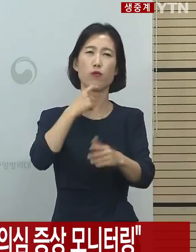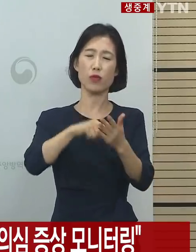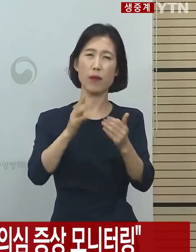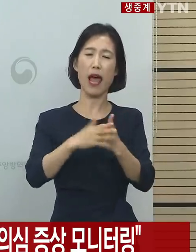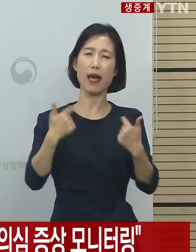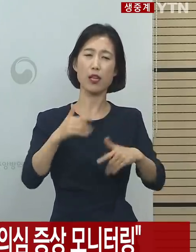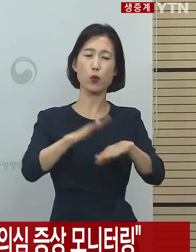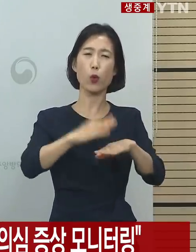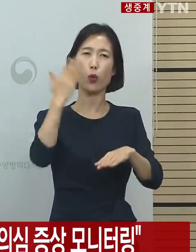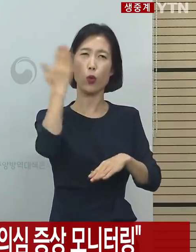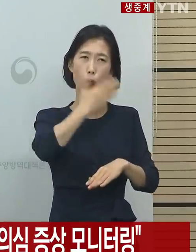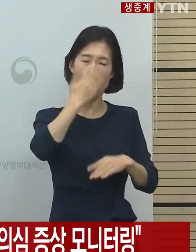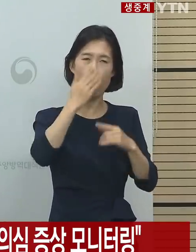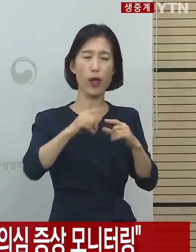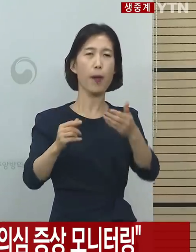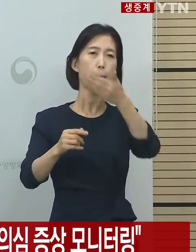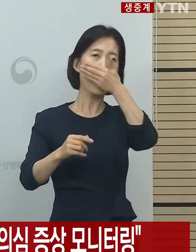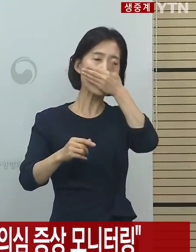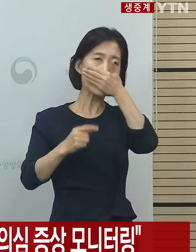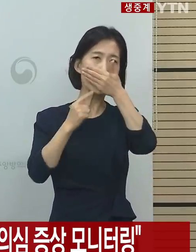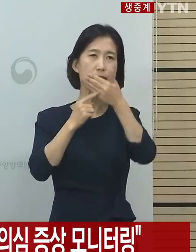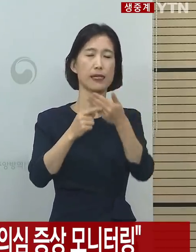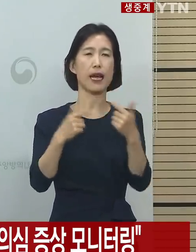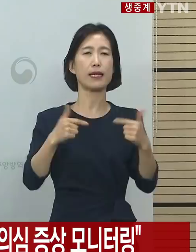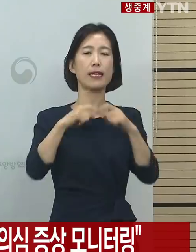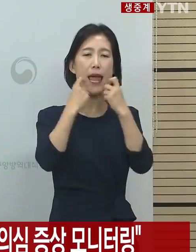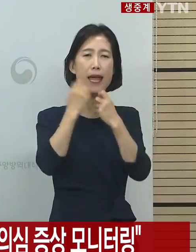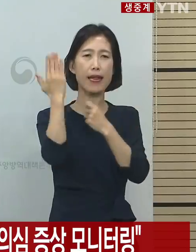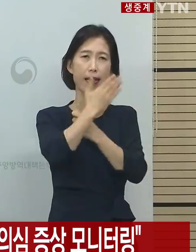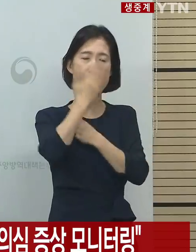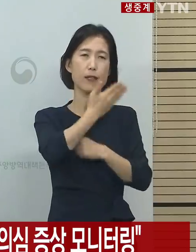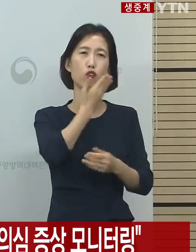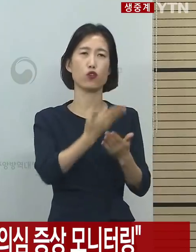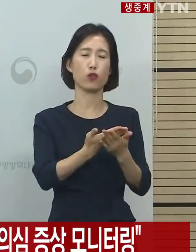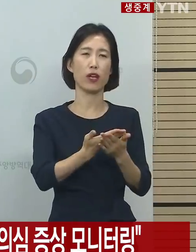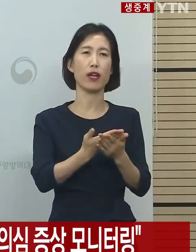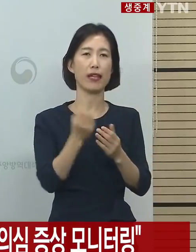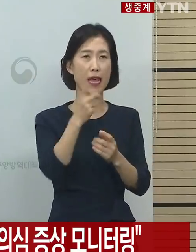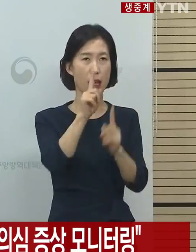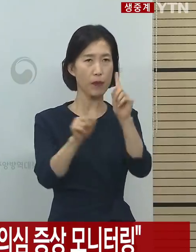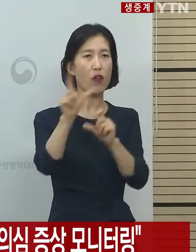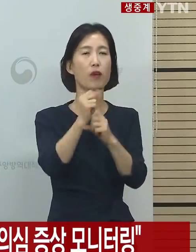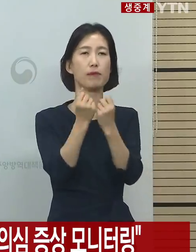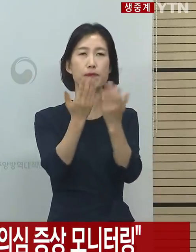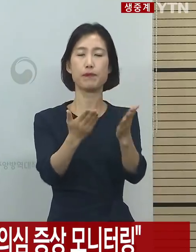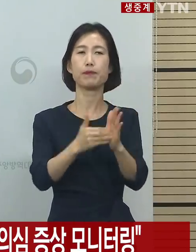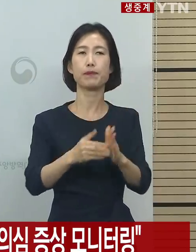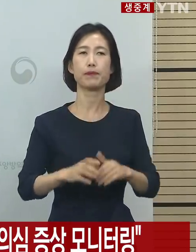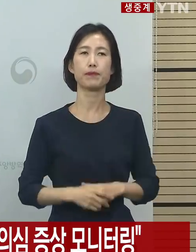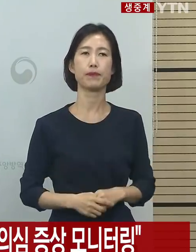기침 예절 준수, 마스크 착용 등의 개인위생 준수가 중요한 상황입니다.